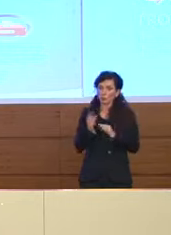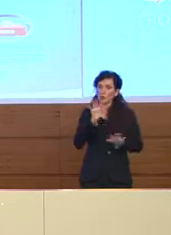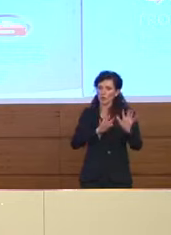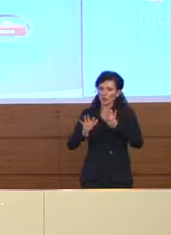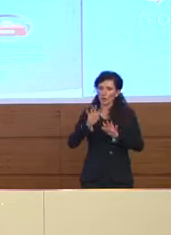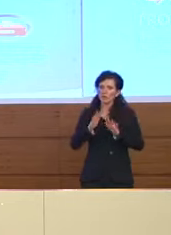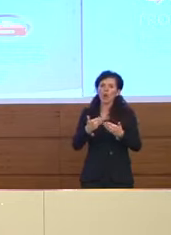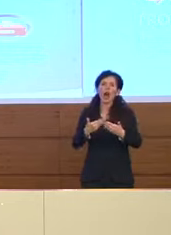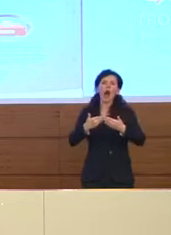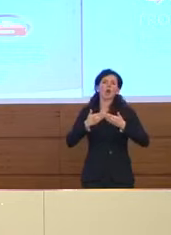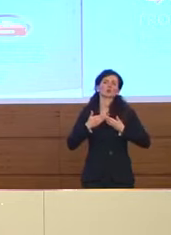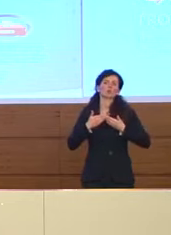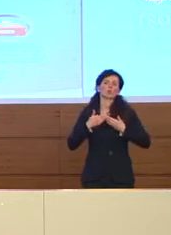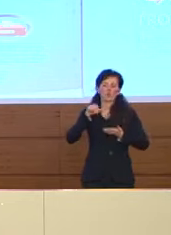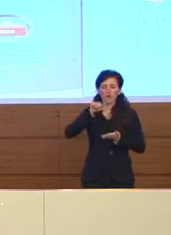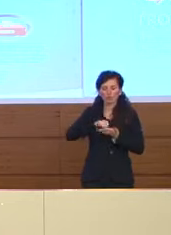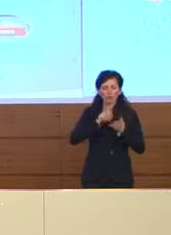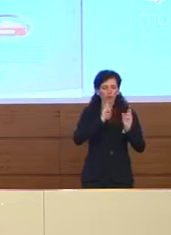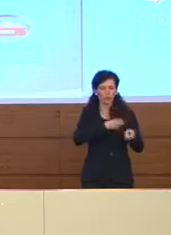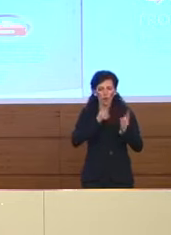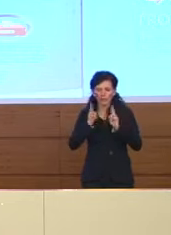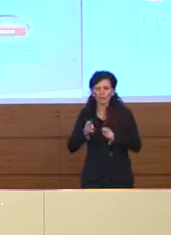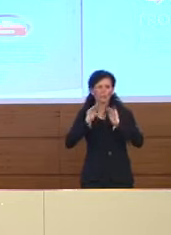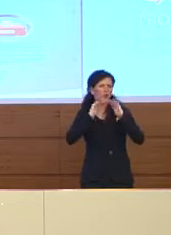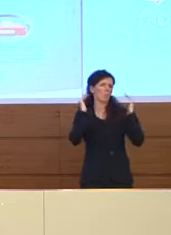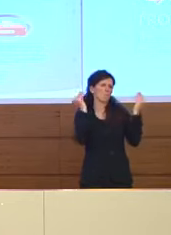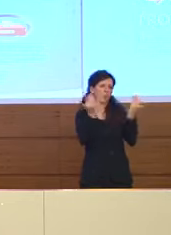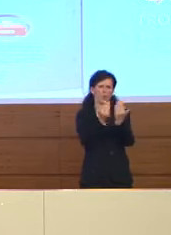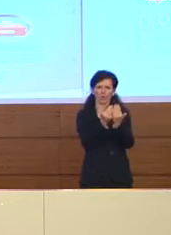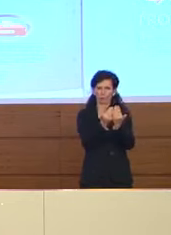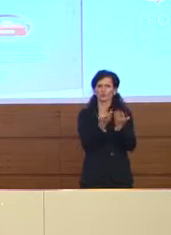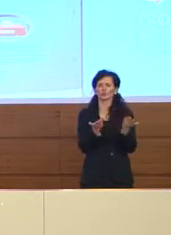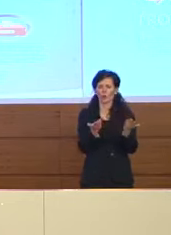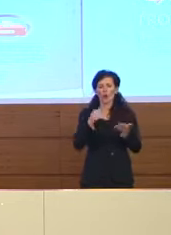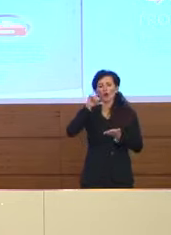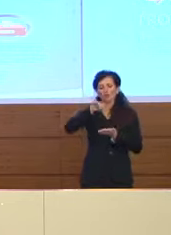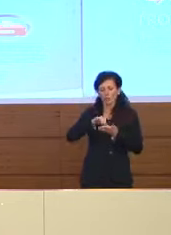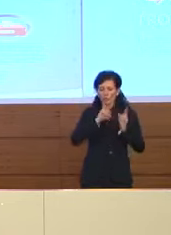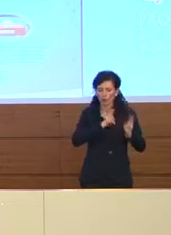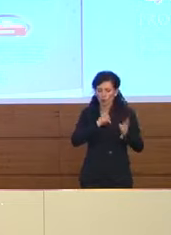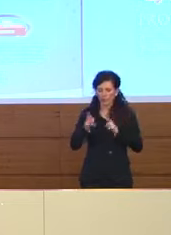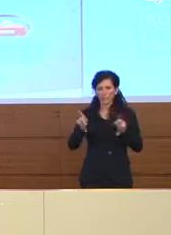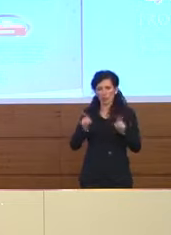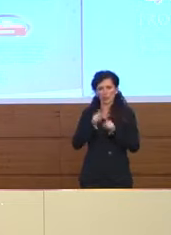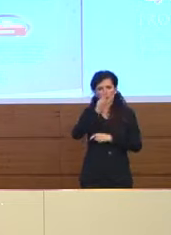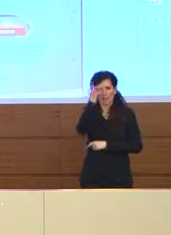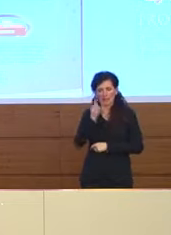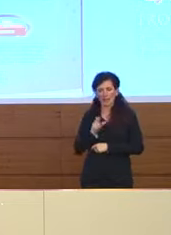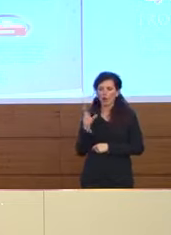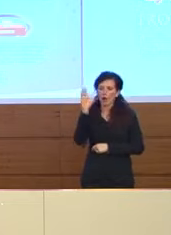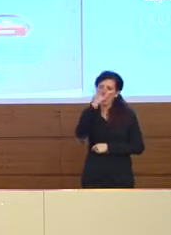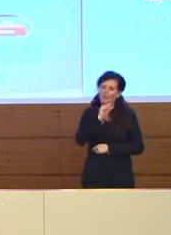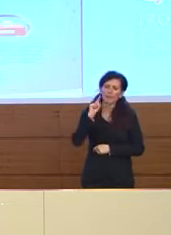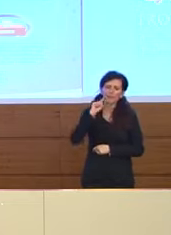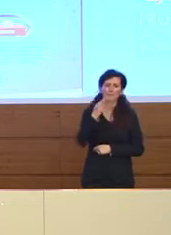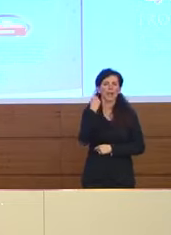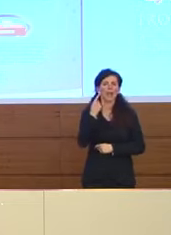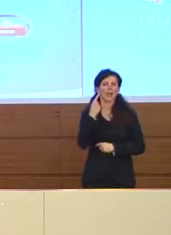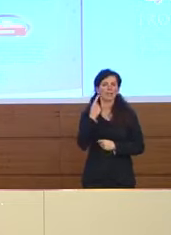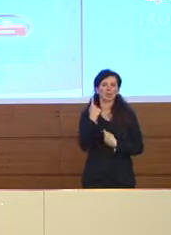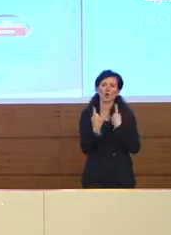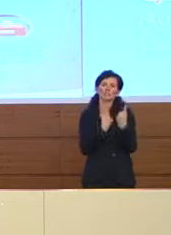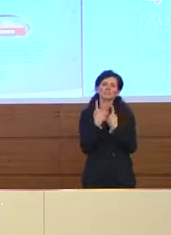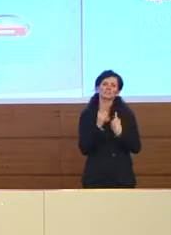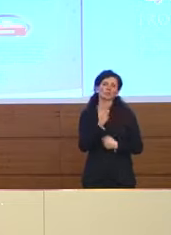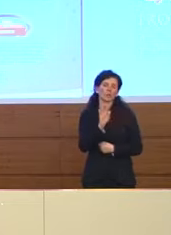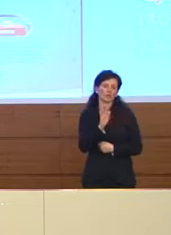centri clinici del mondo ivi compreso quello italiano ho iniziato la risposta citando lo